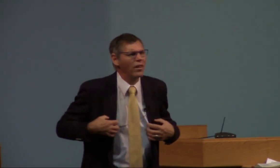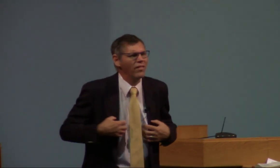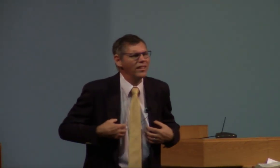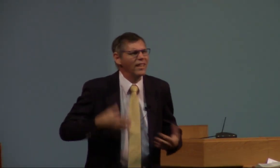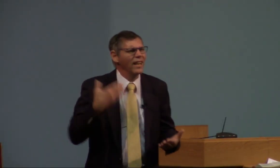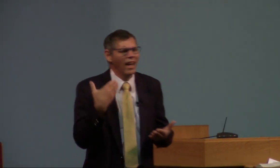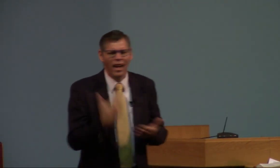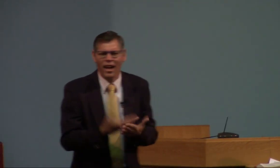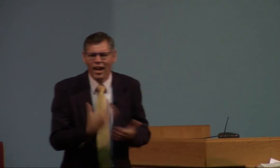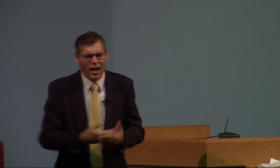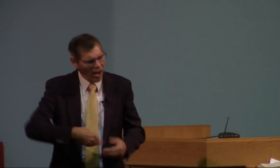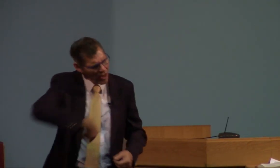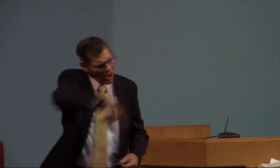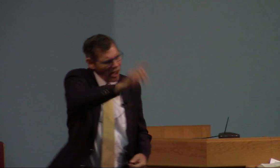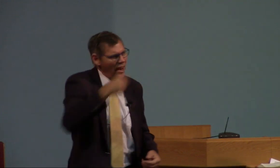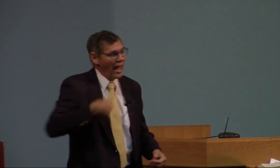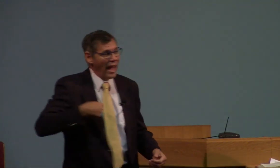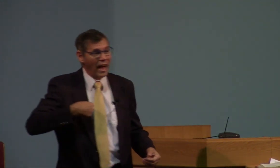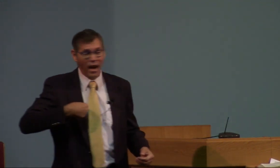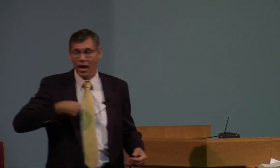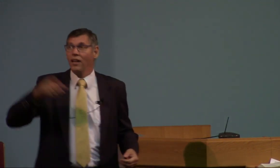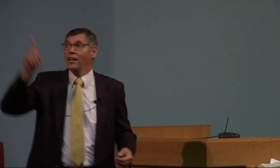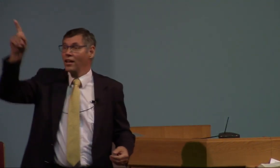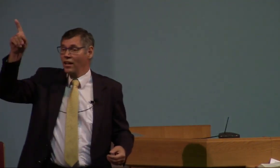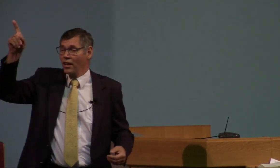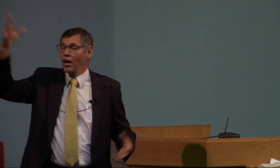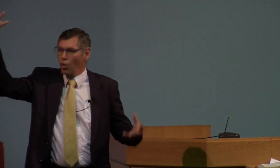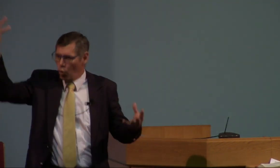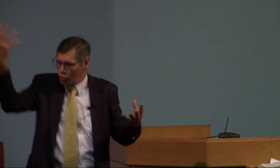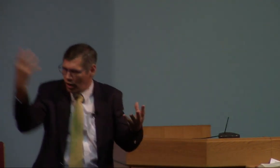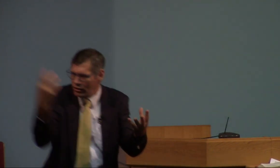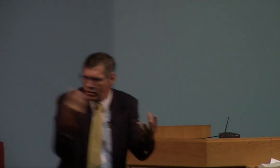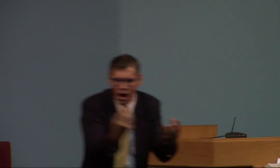nie, kan gaan ek, God gaan saam.